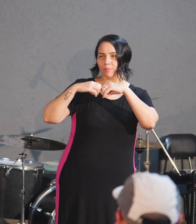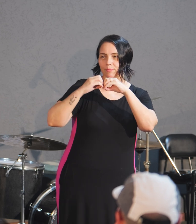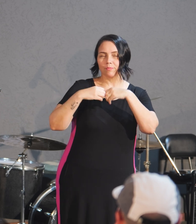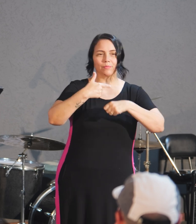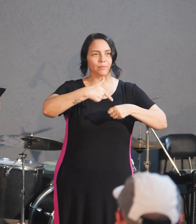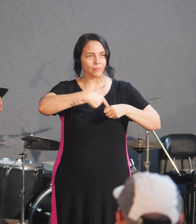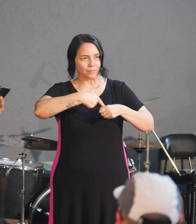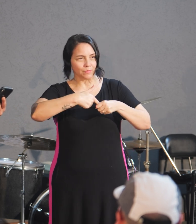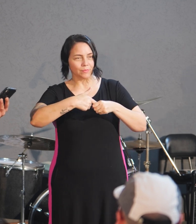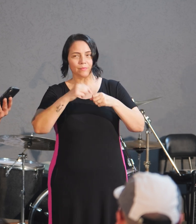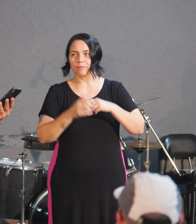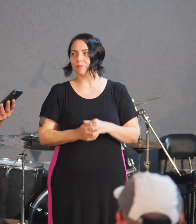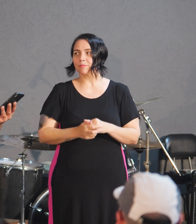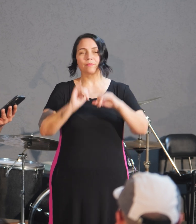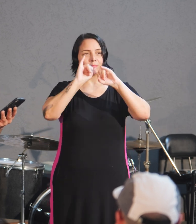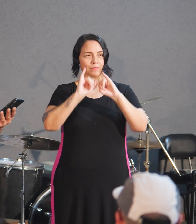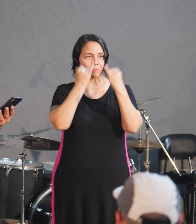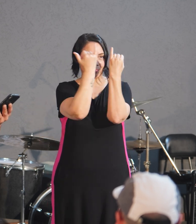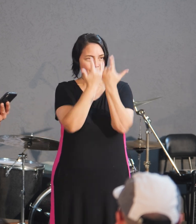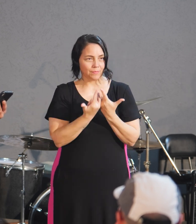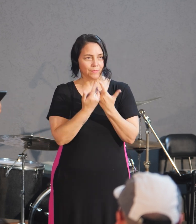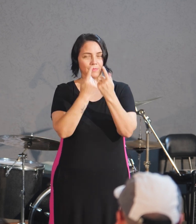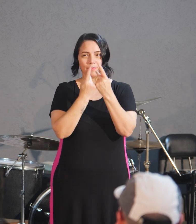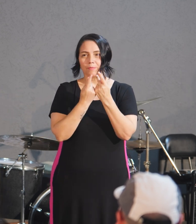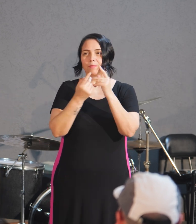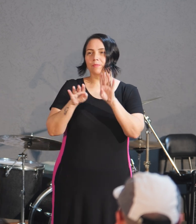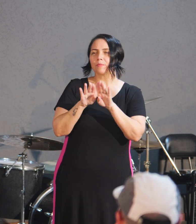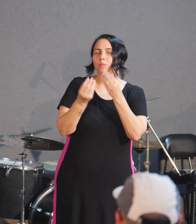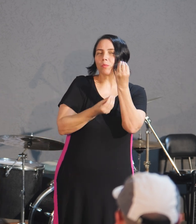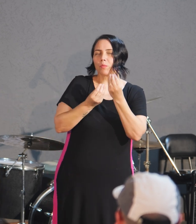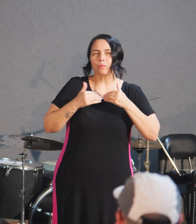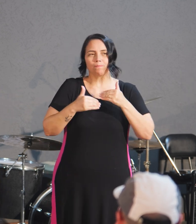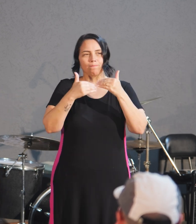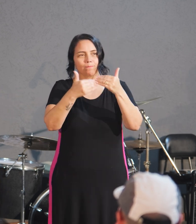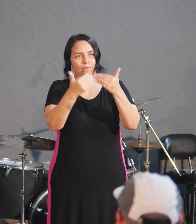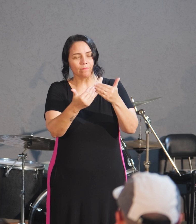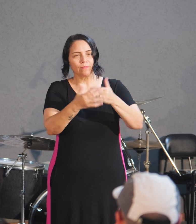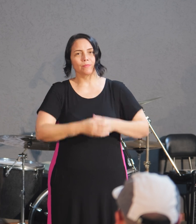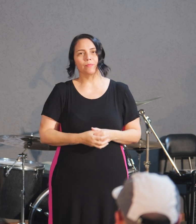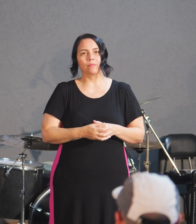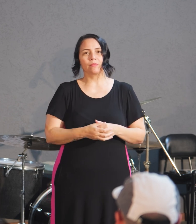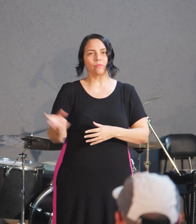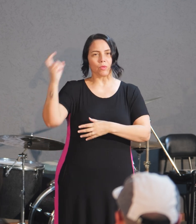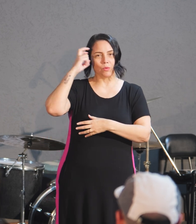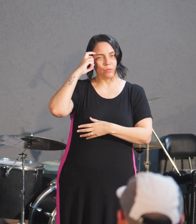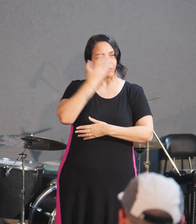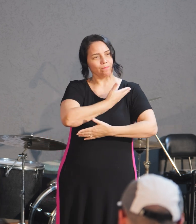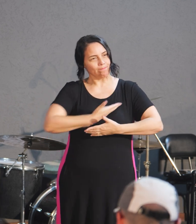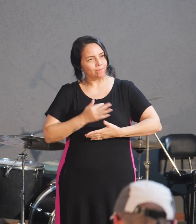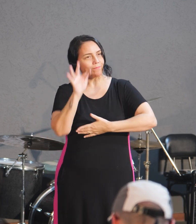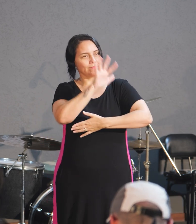Indumac, por meio da Lei de Incentivo à Cultura, do Ministério da Cultura e do Governo Federal. Sejam